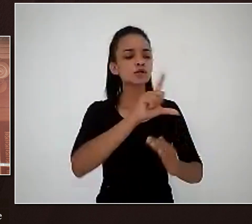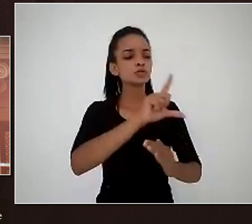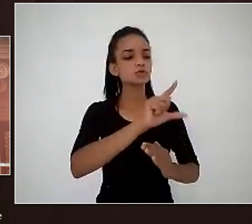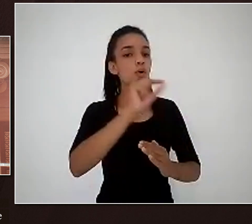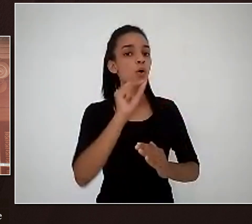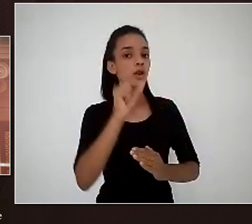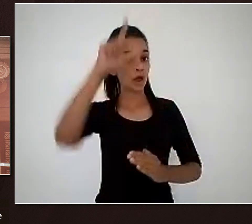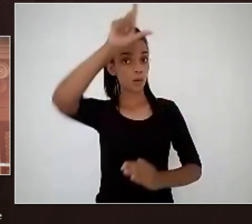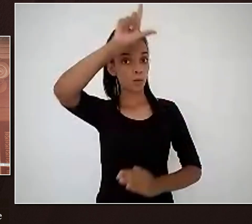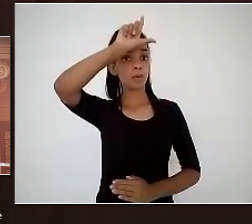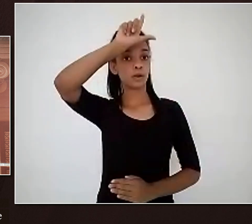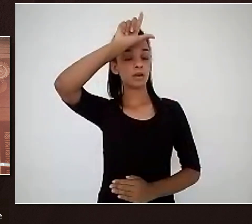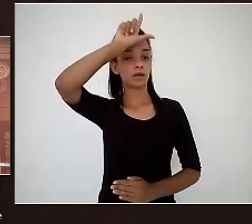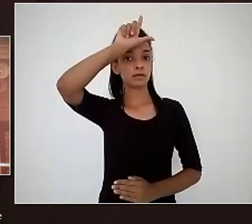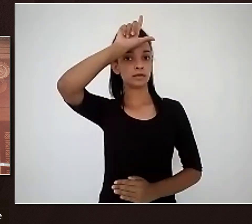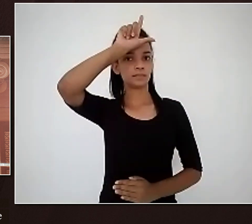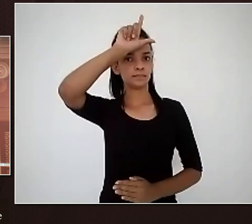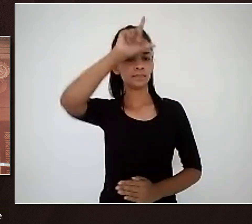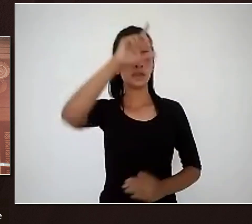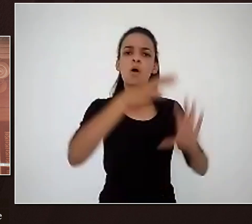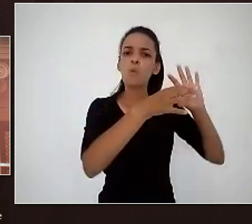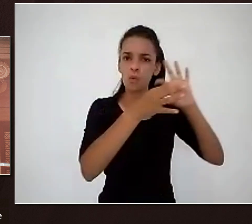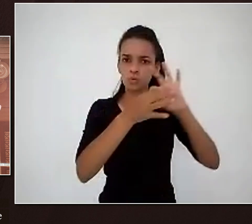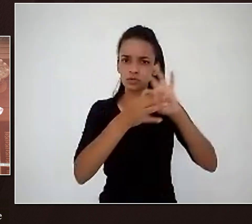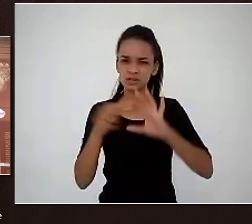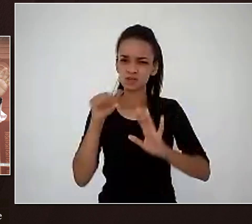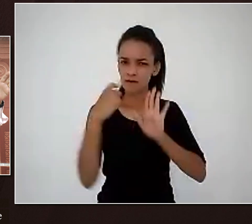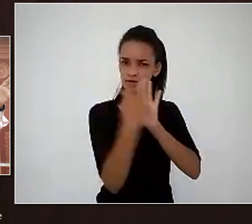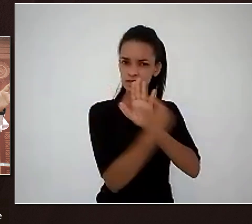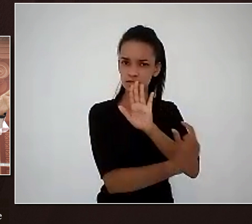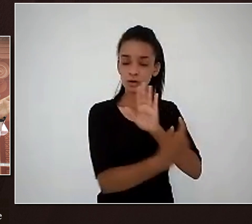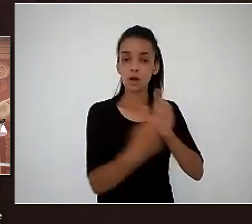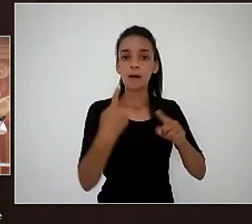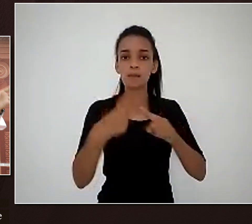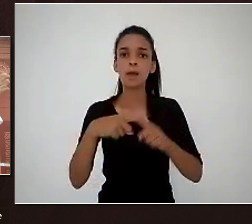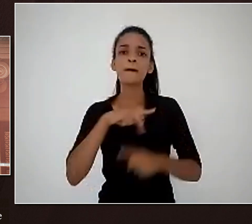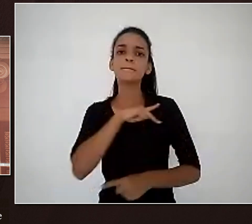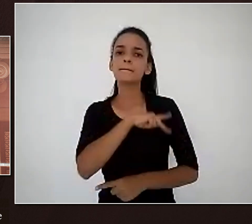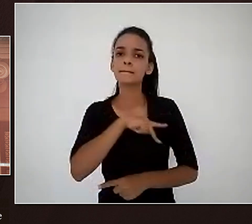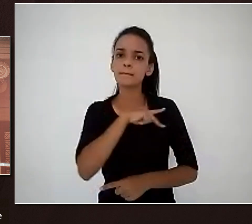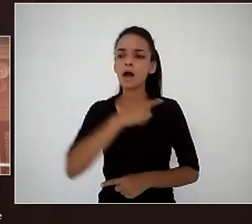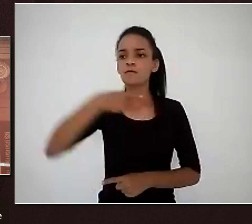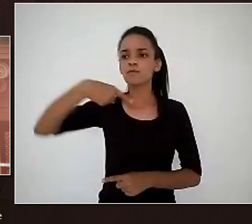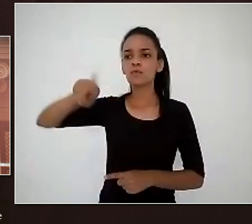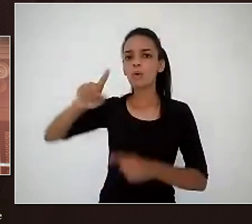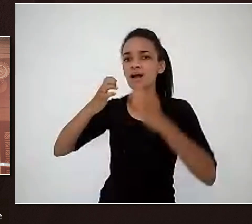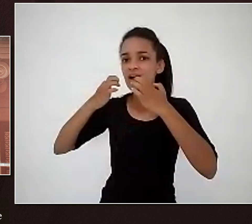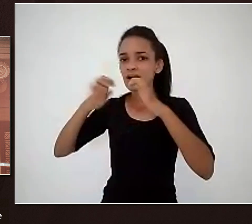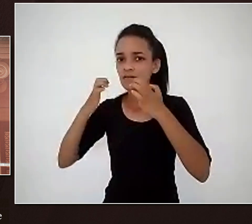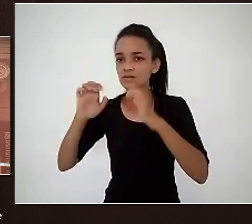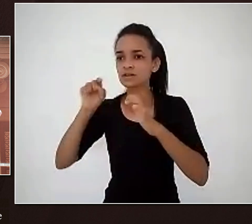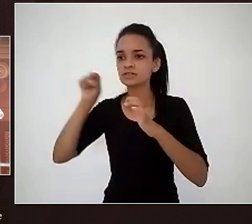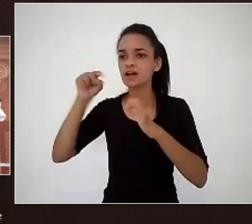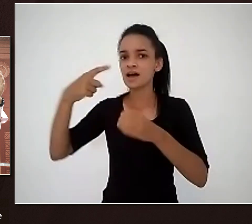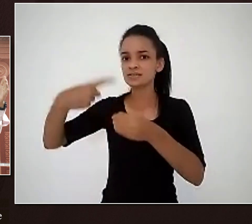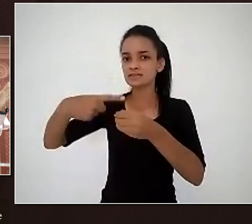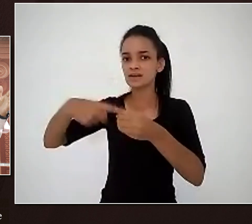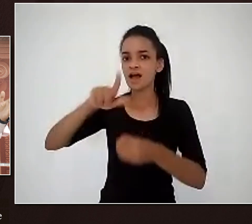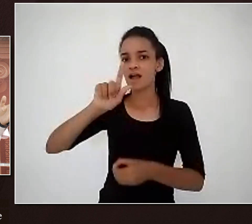contexto desse versículo é que Paulo foi pregar evangelho na Pisídia, na Galácia,